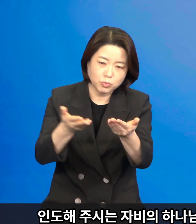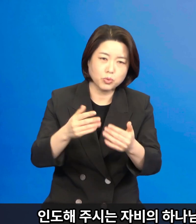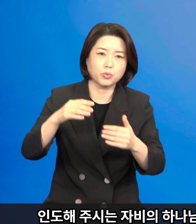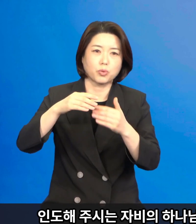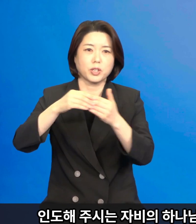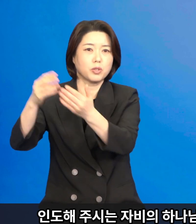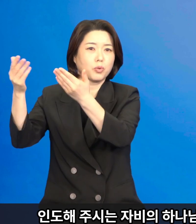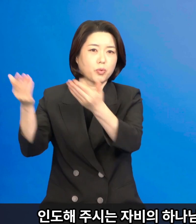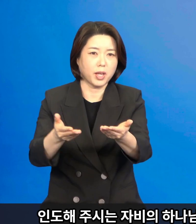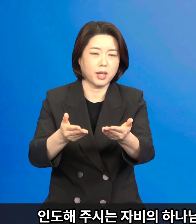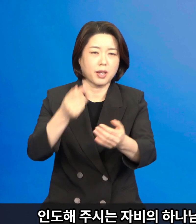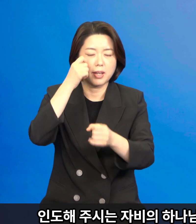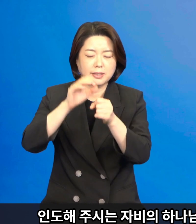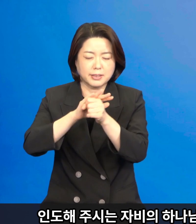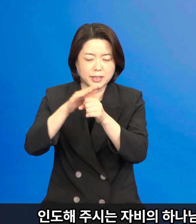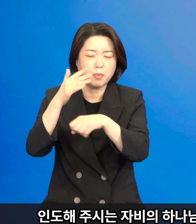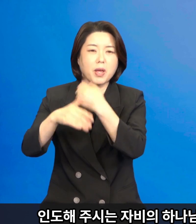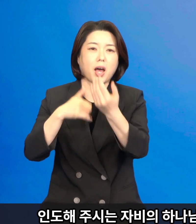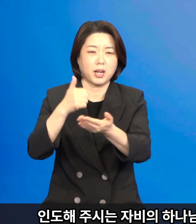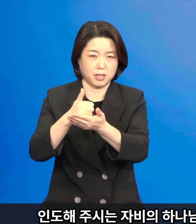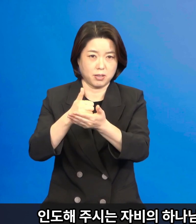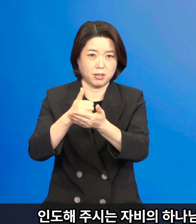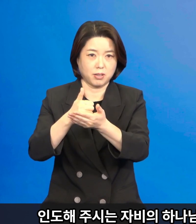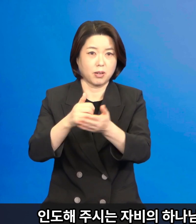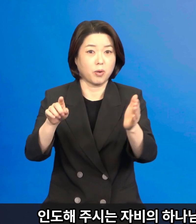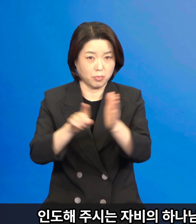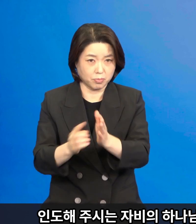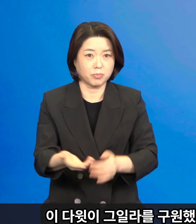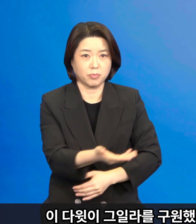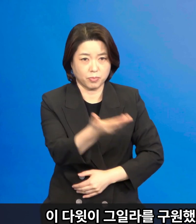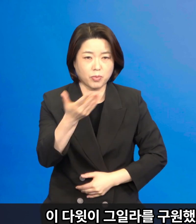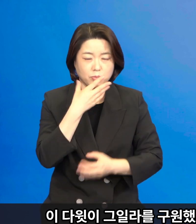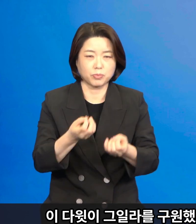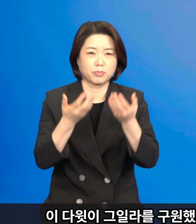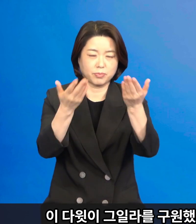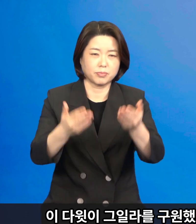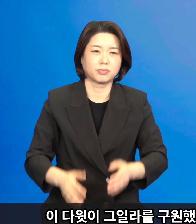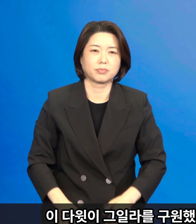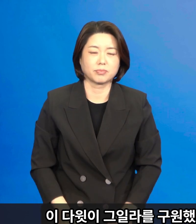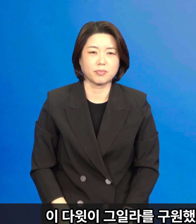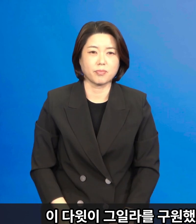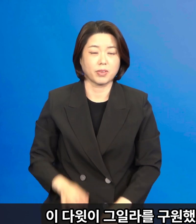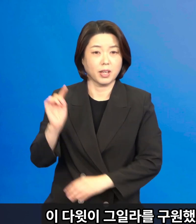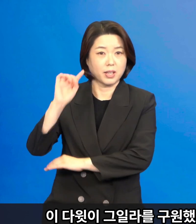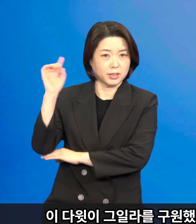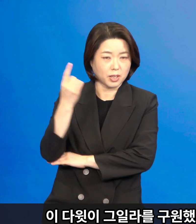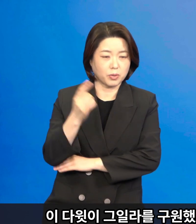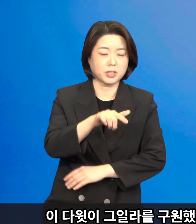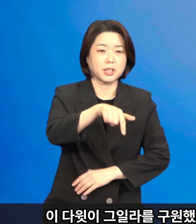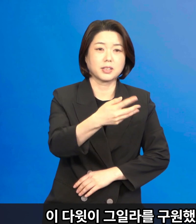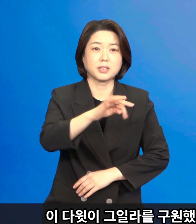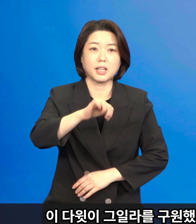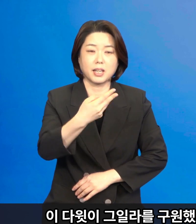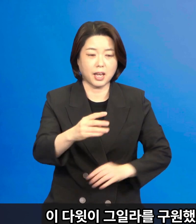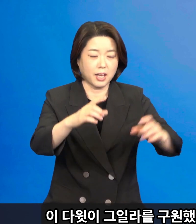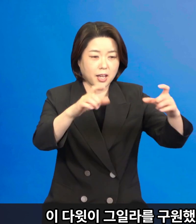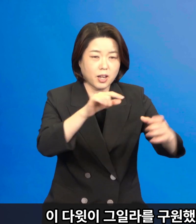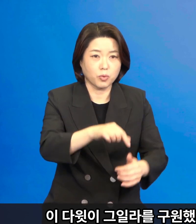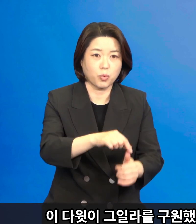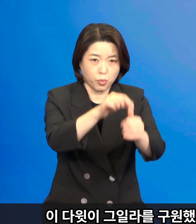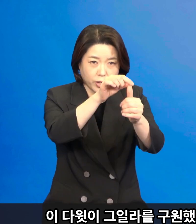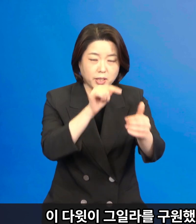주시는 자비의 하나님이신 줄을 여러분 믿으시길 축복합니다. 이 다윗이 그 일날을 구원했다는 소식이